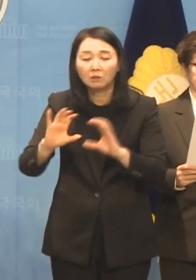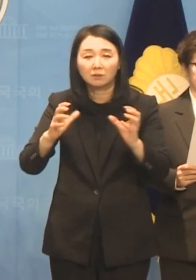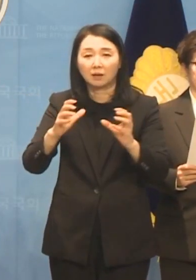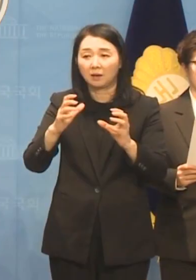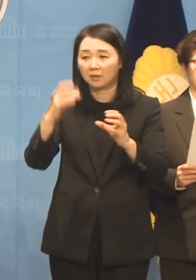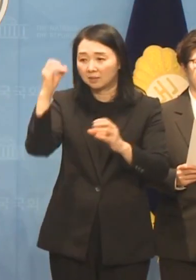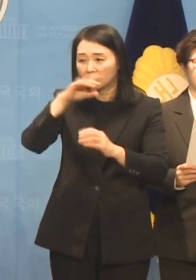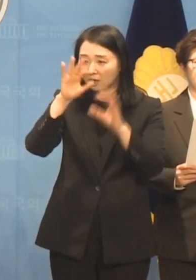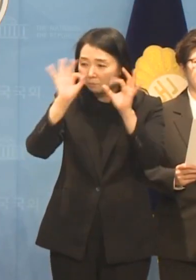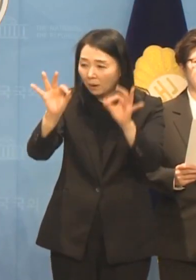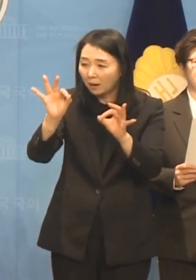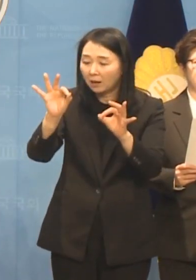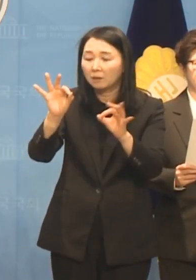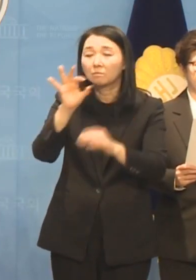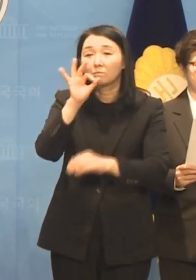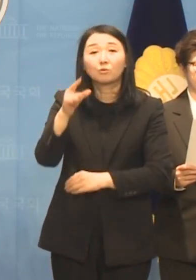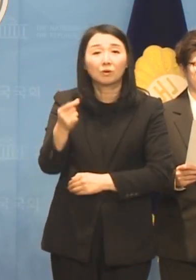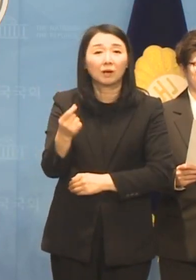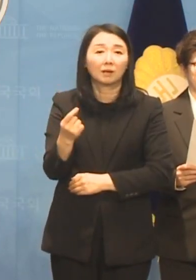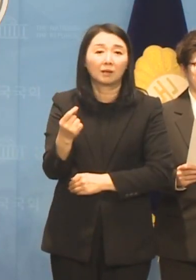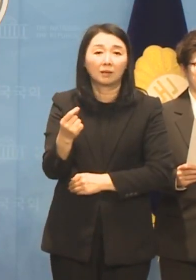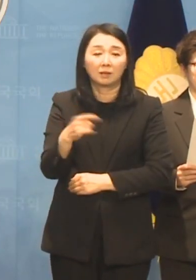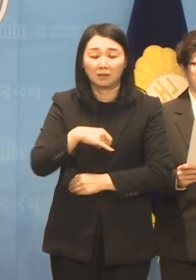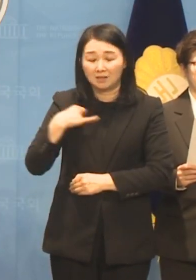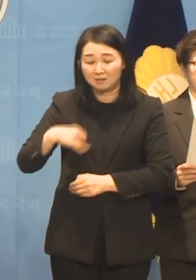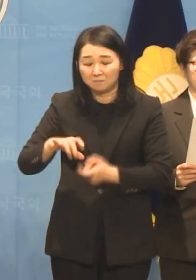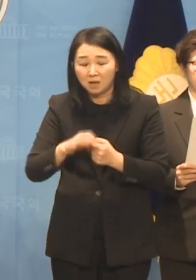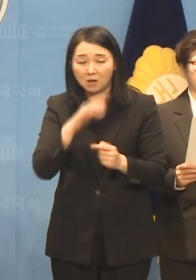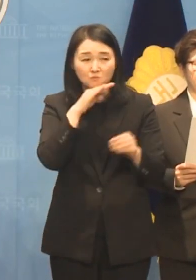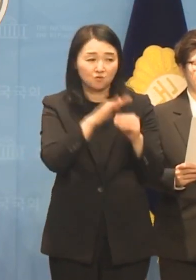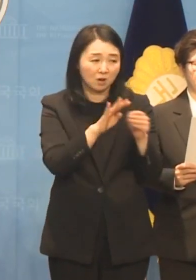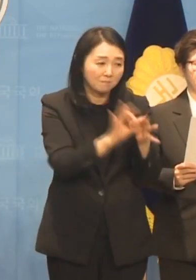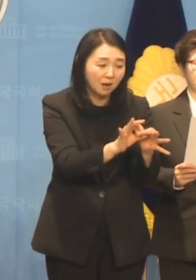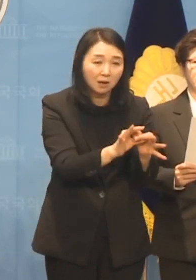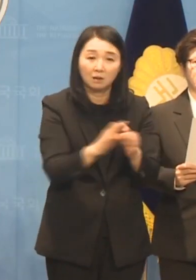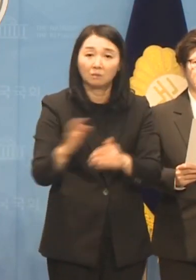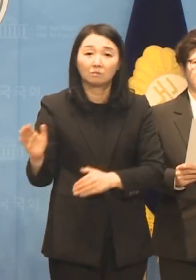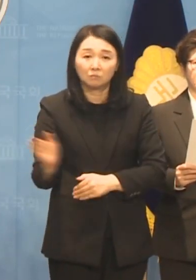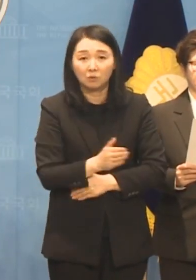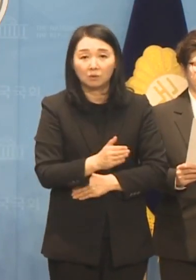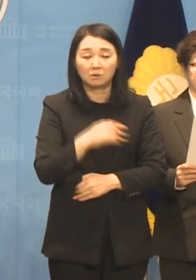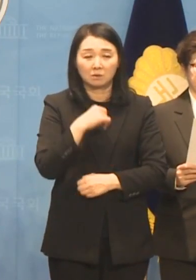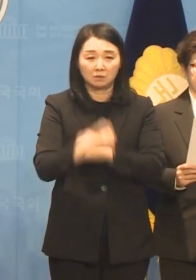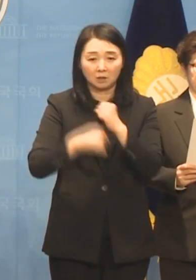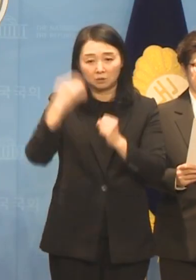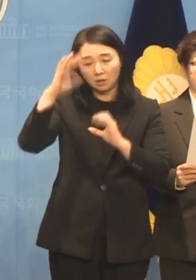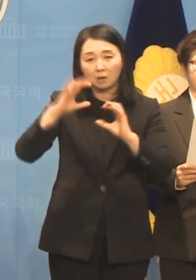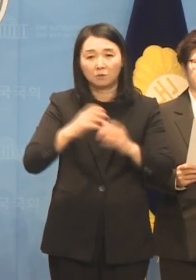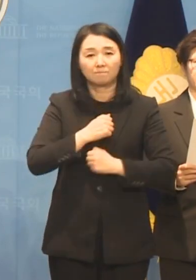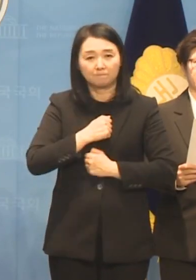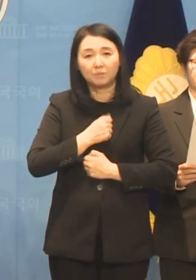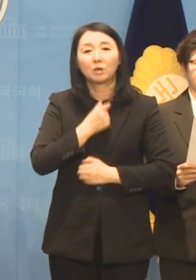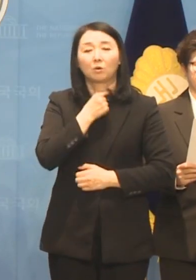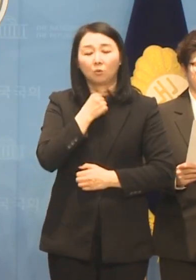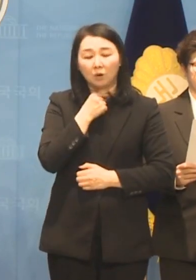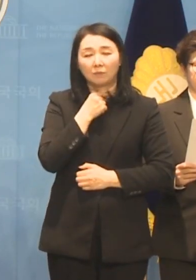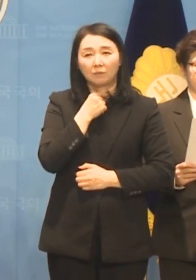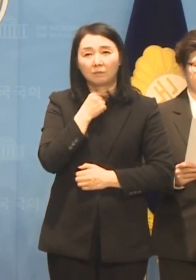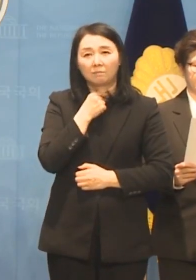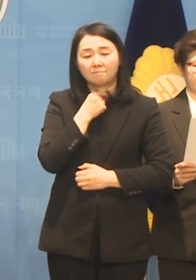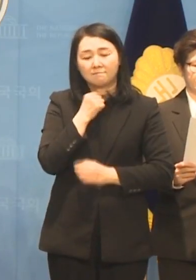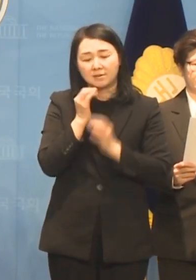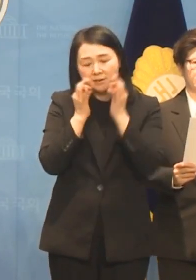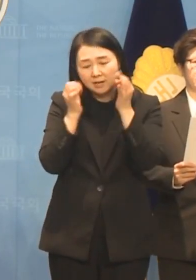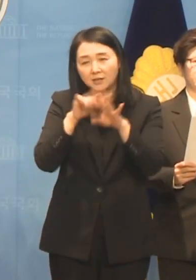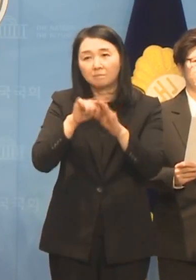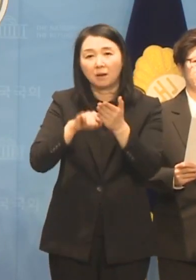볼 수 없고 친중 친북 세력으로부터 자유 대한민국을 지키고자 하는 절박감